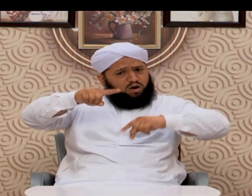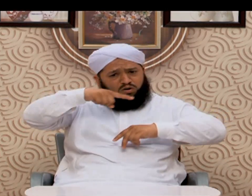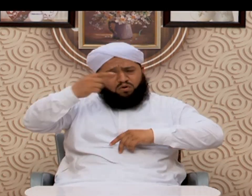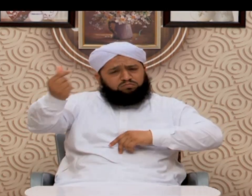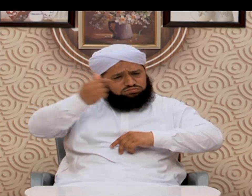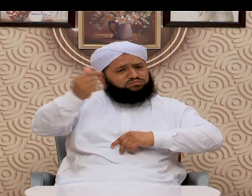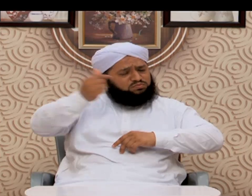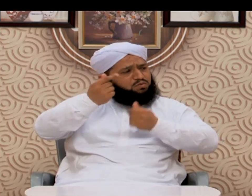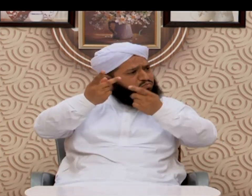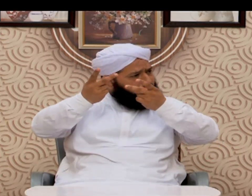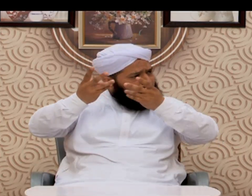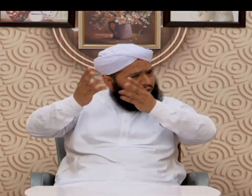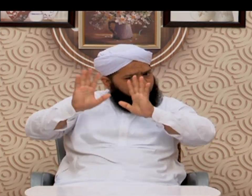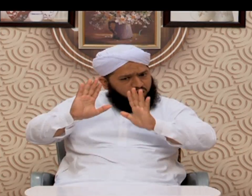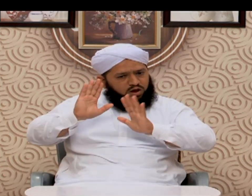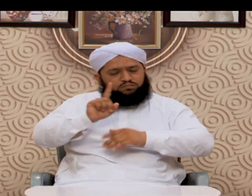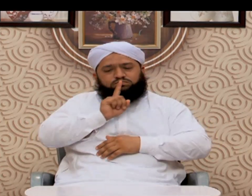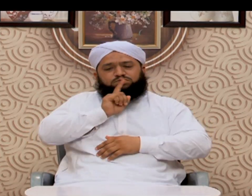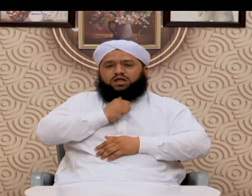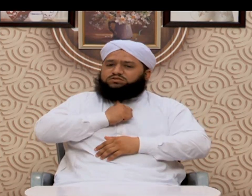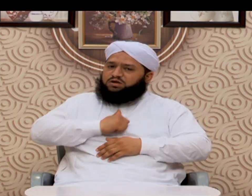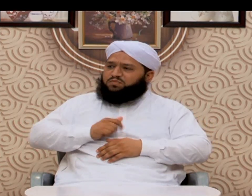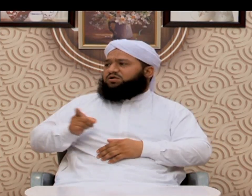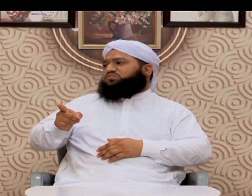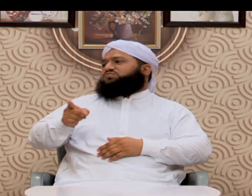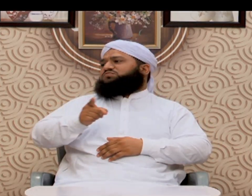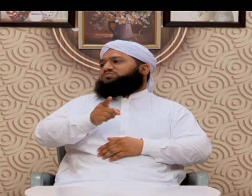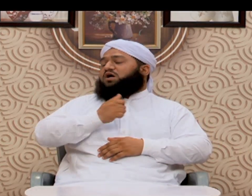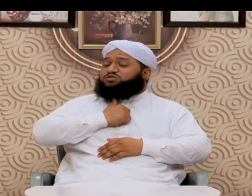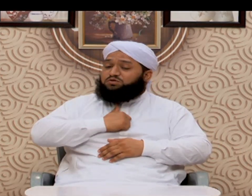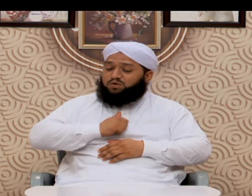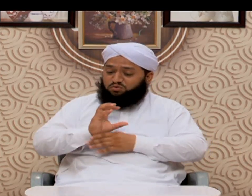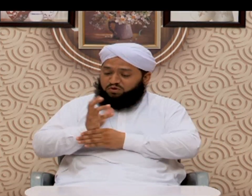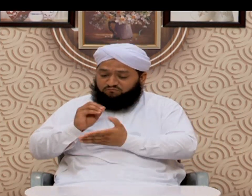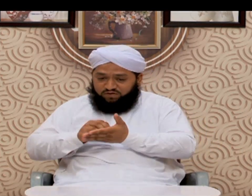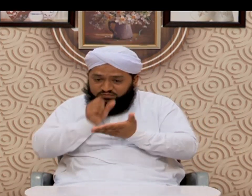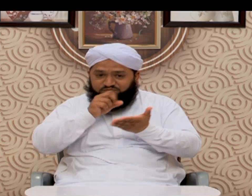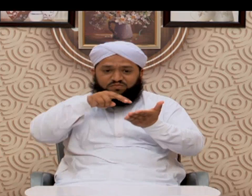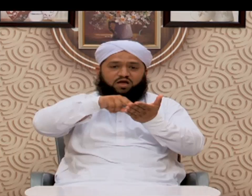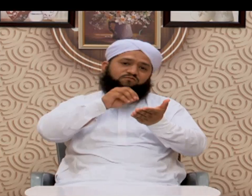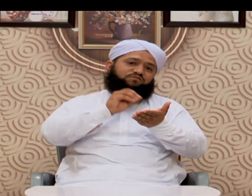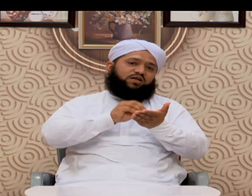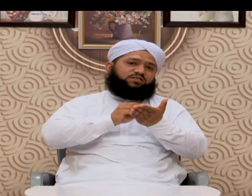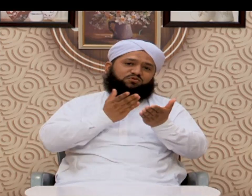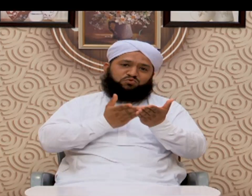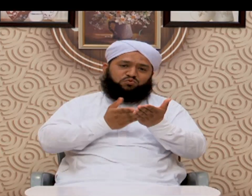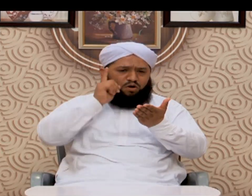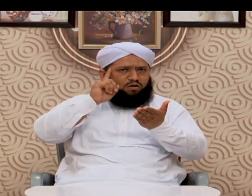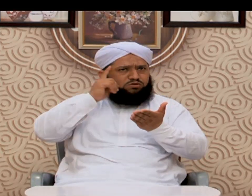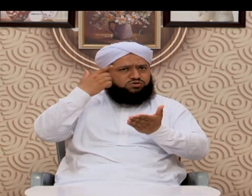اول فول بکنے کے بجائے اپنی زبان کو قابو میں رکھیں کہ اس میں ہماری دنیا و آخرت کی بھلائی ہے۔ جب زبان بے قابو